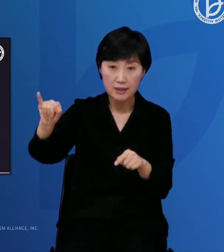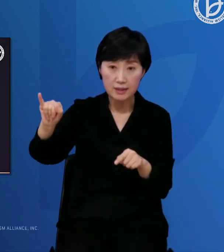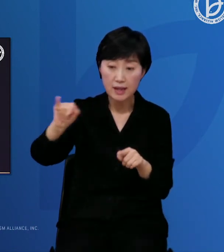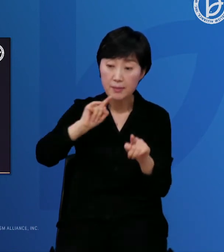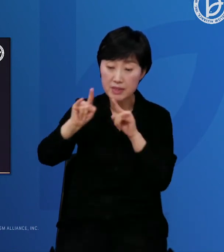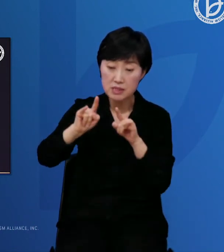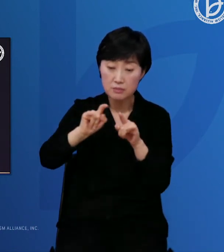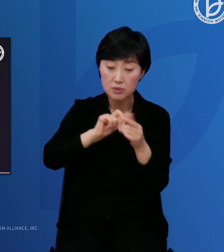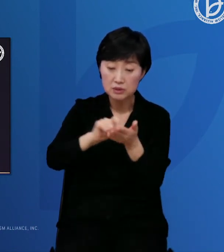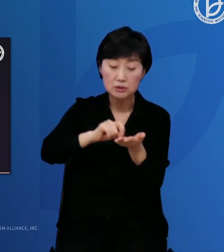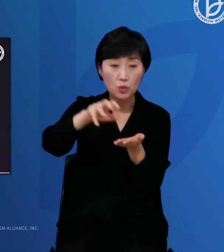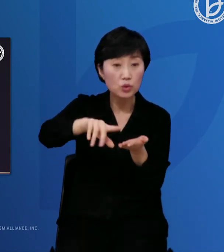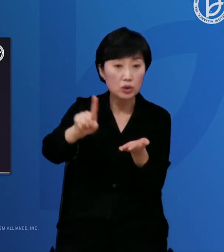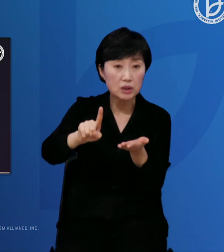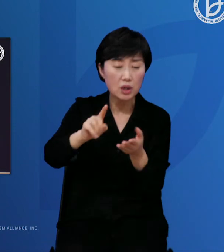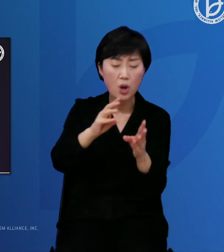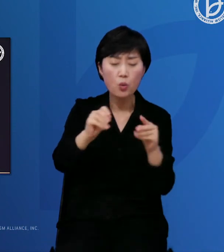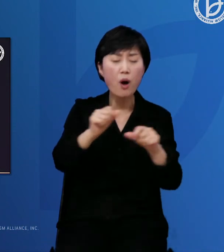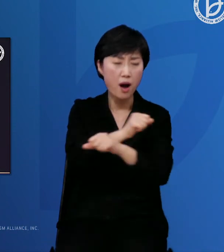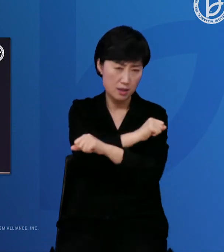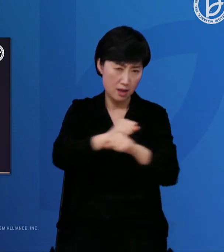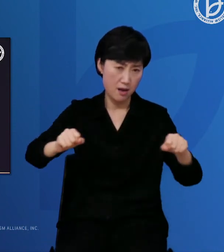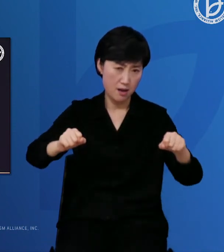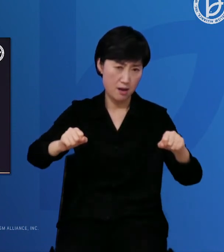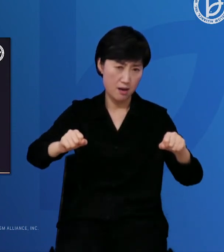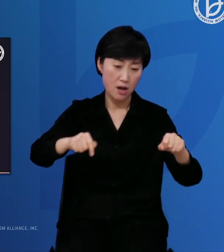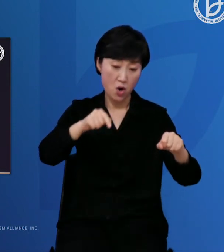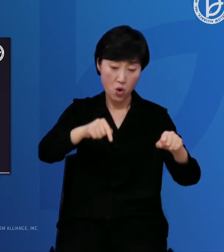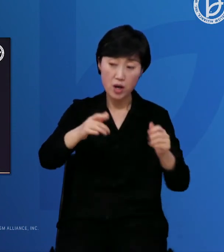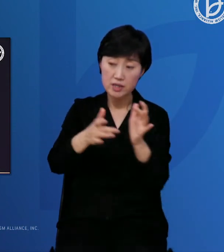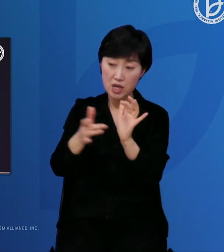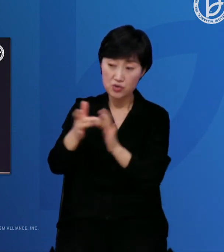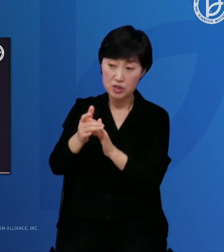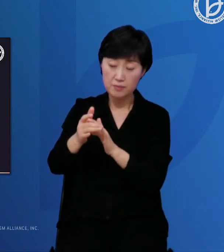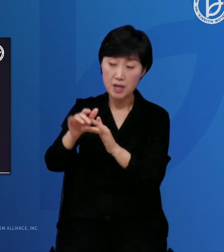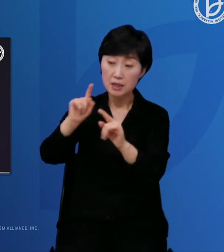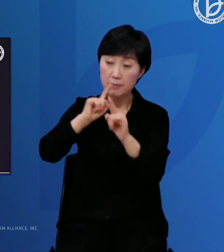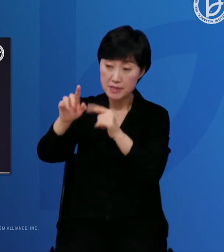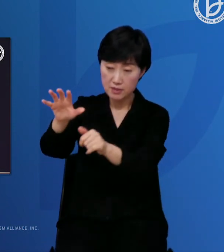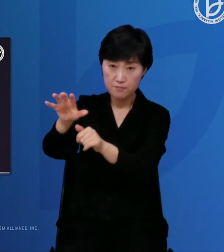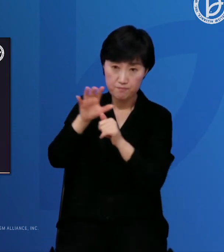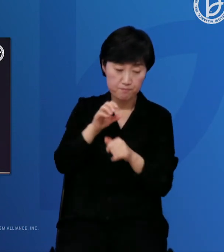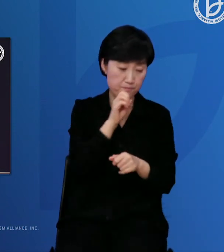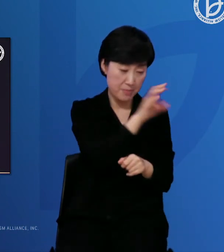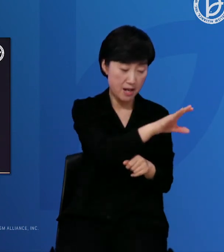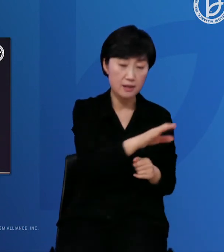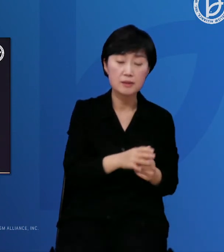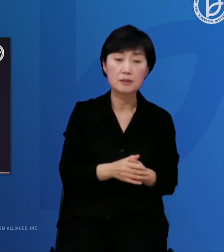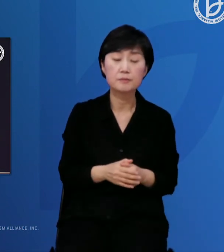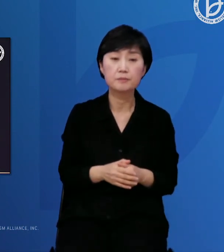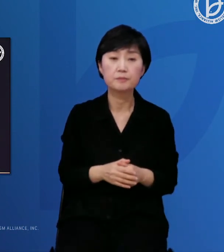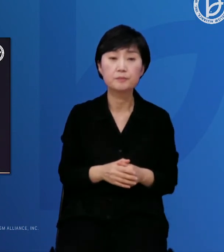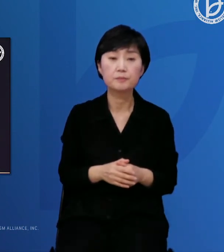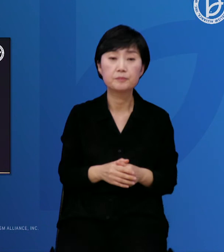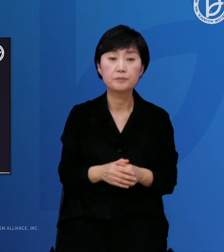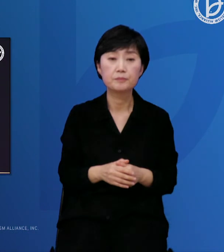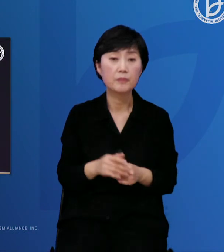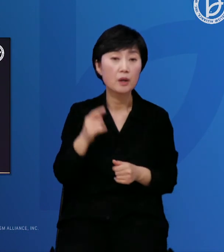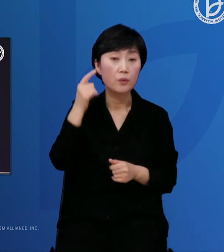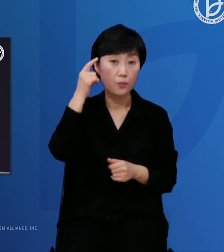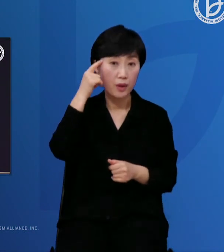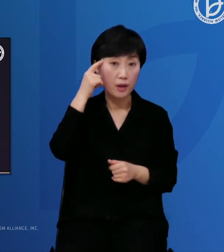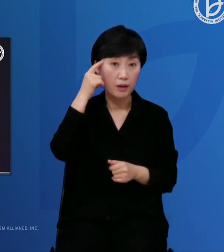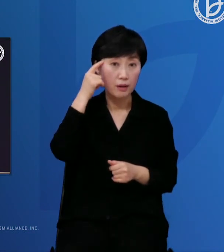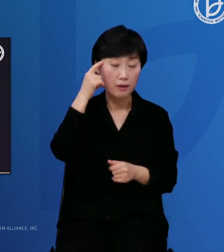makes reference to the words, the messages that were given in the wilderness journey during the Exodus. 왜 그렇습니까? Why is that?